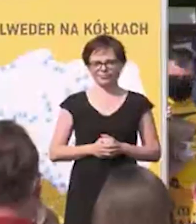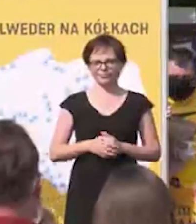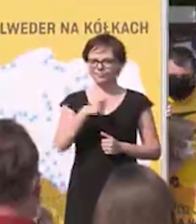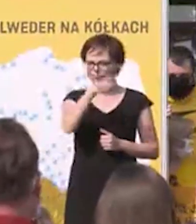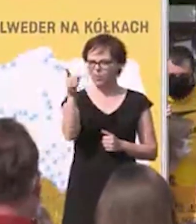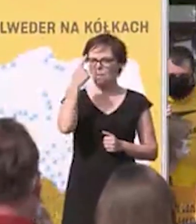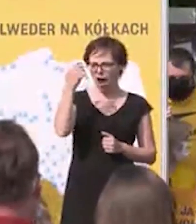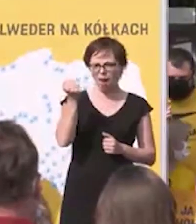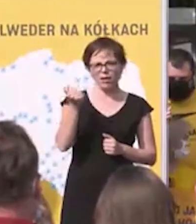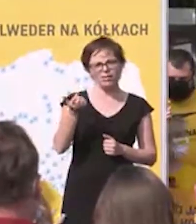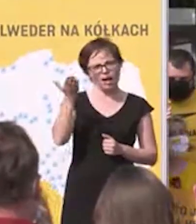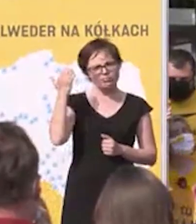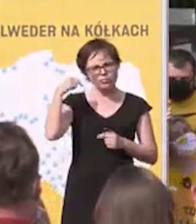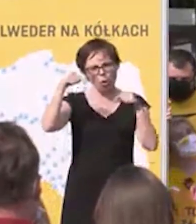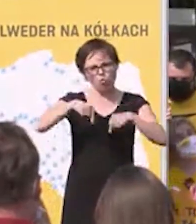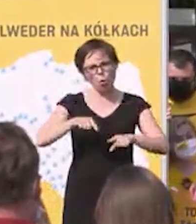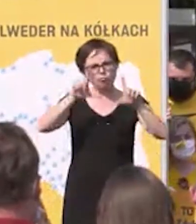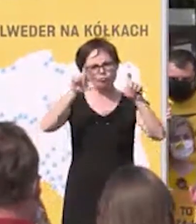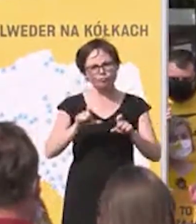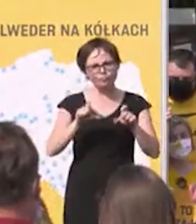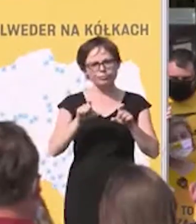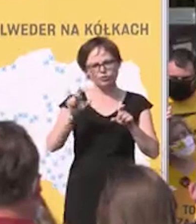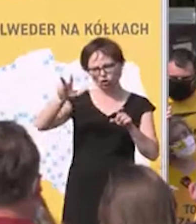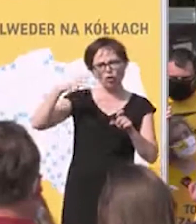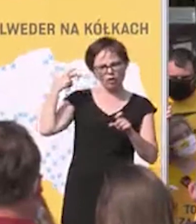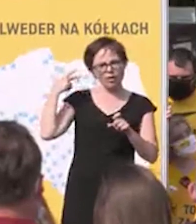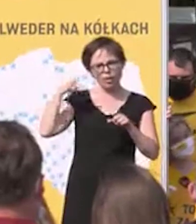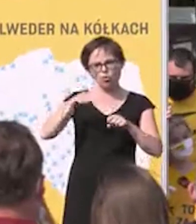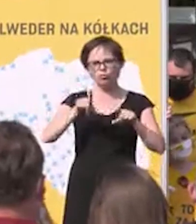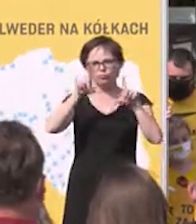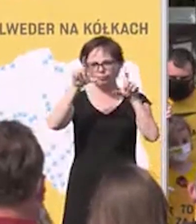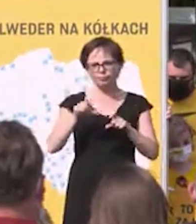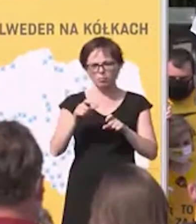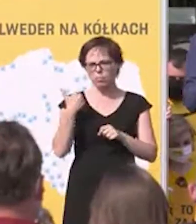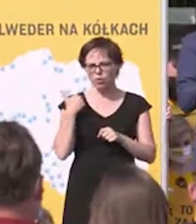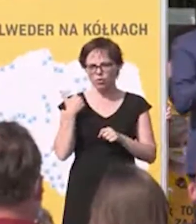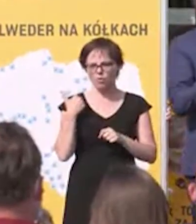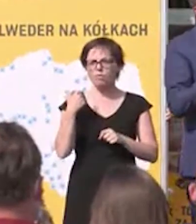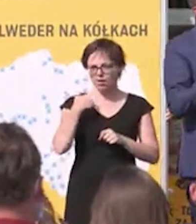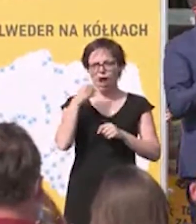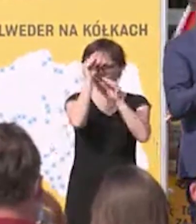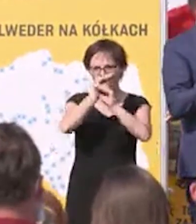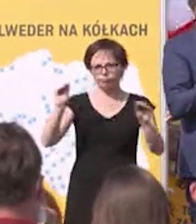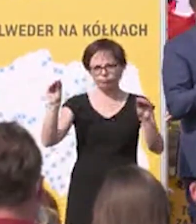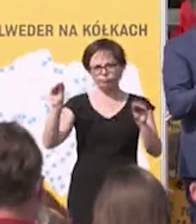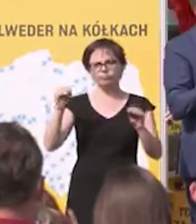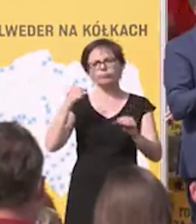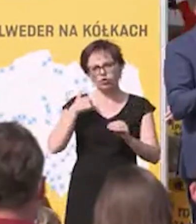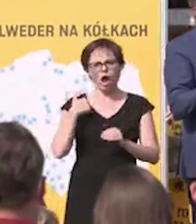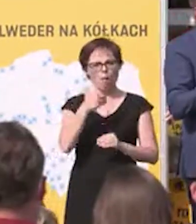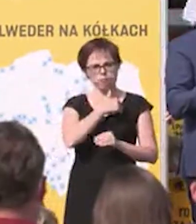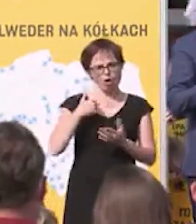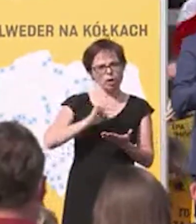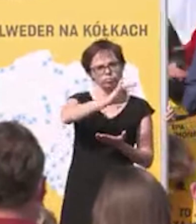Pamiętacie, jak zaczynaliśmy tutaj pod Belwederem te 3 tygodnie temu? Zapowiadałem wam, że przywiozę z